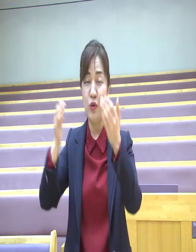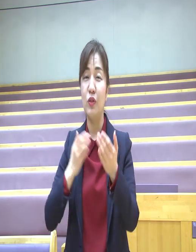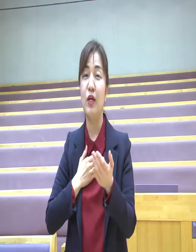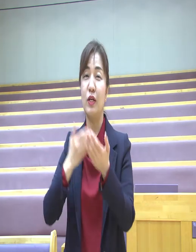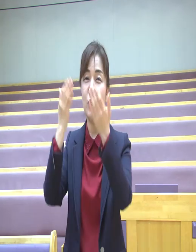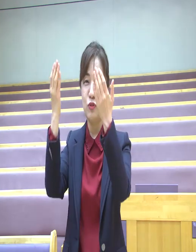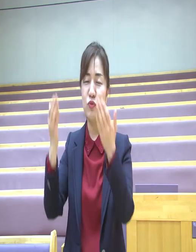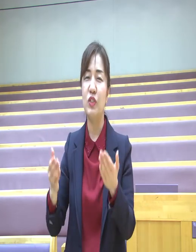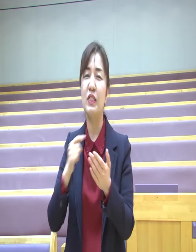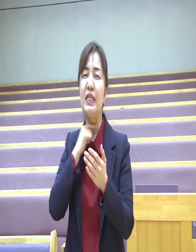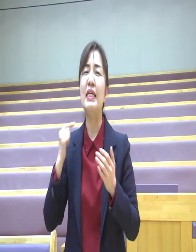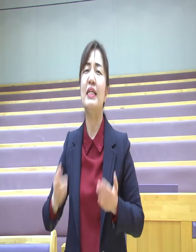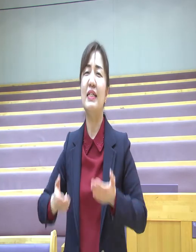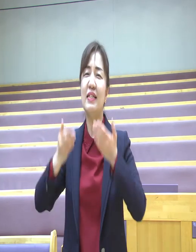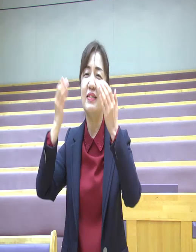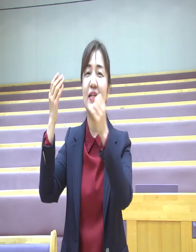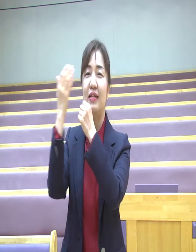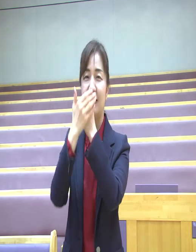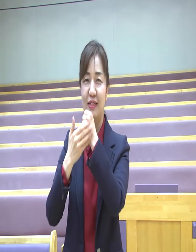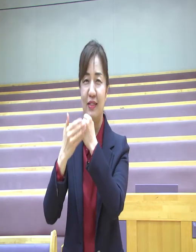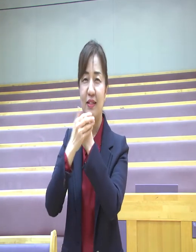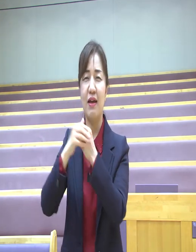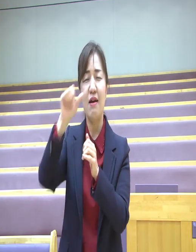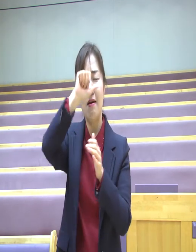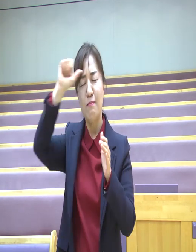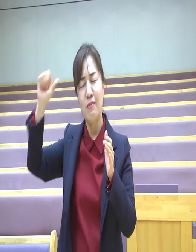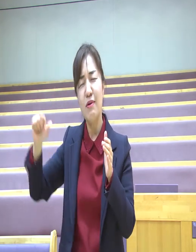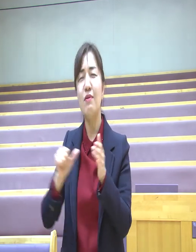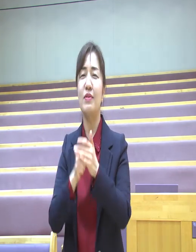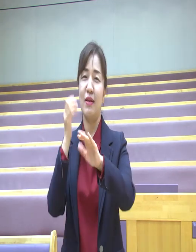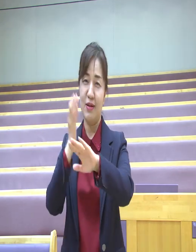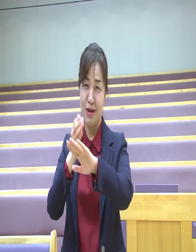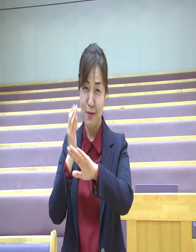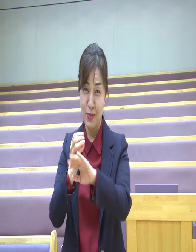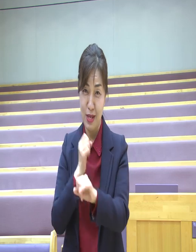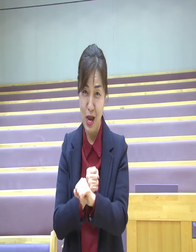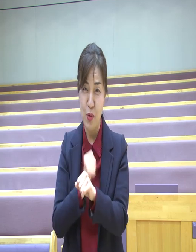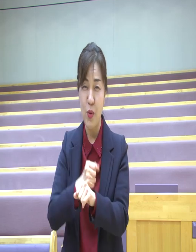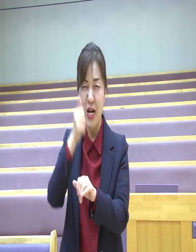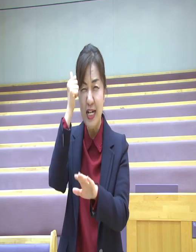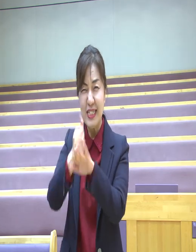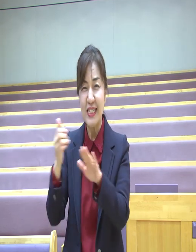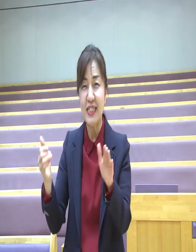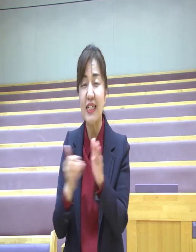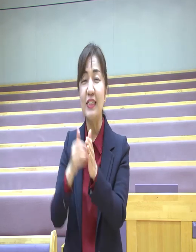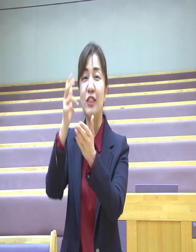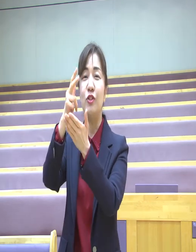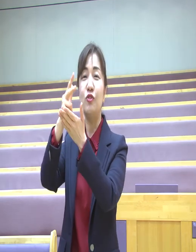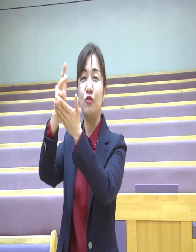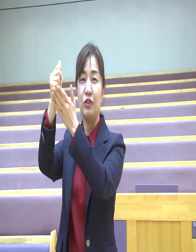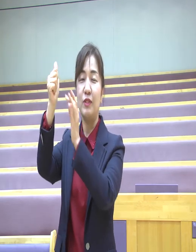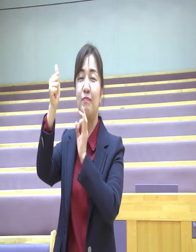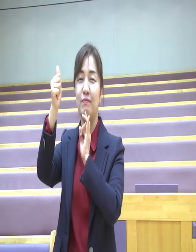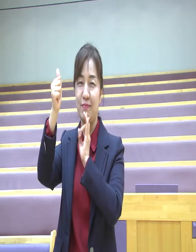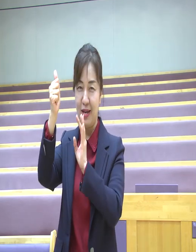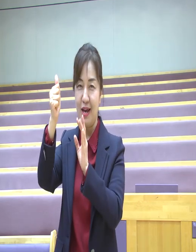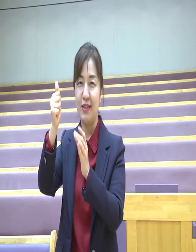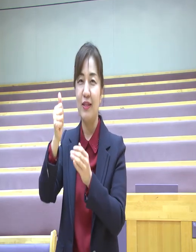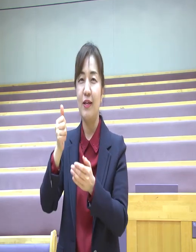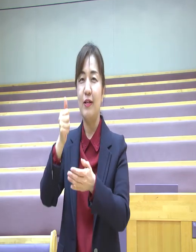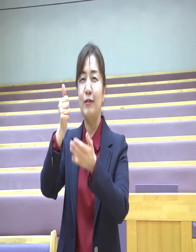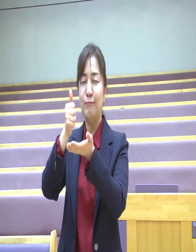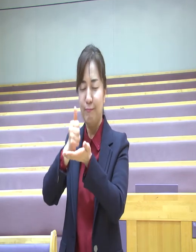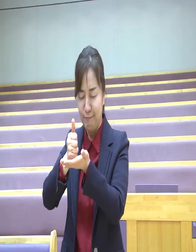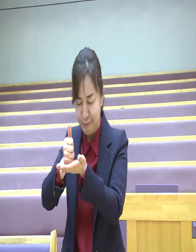나에게 베풀어 주신 그 희생과 그 은혜에 평생 감사하면서 끝까지 주님만을